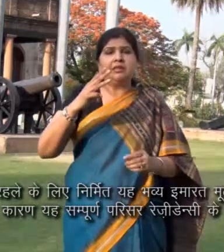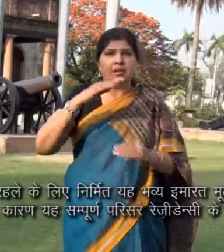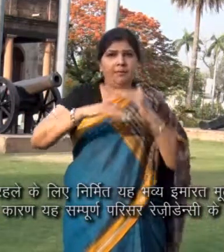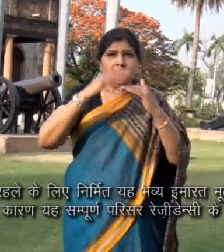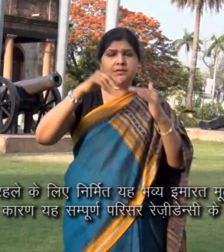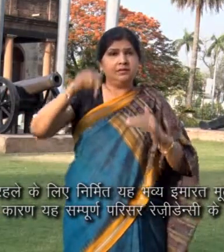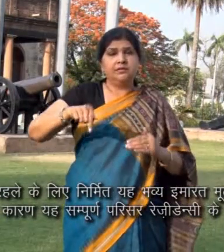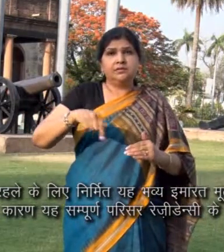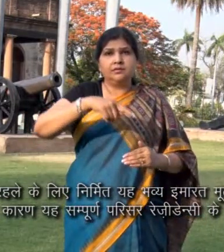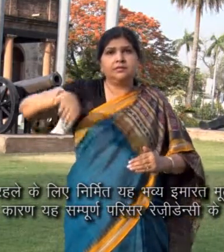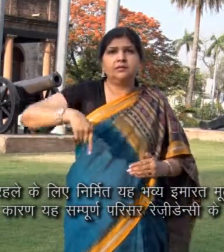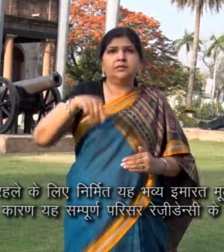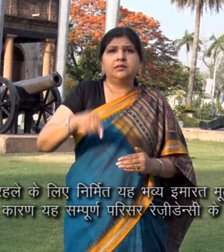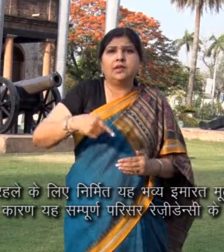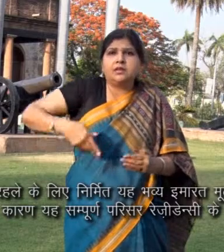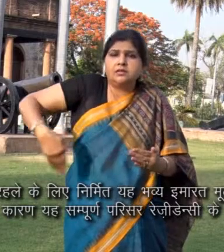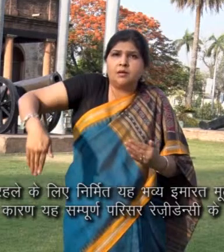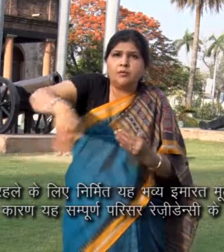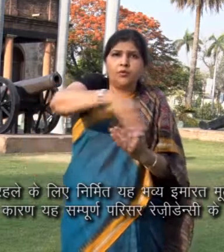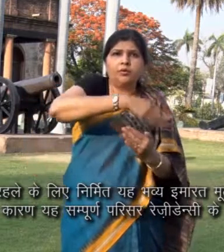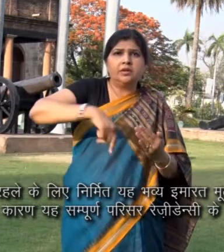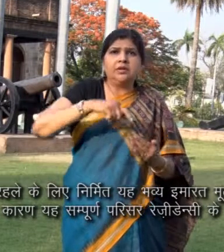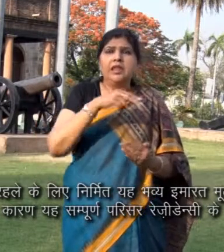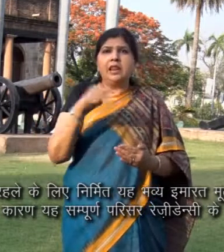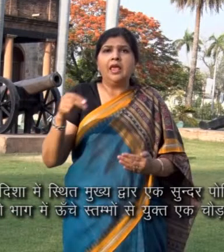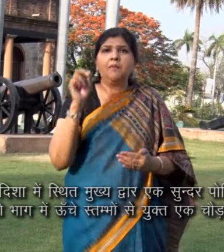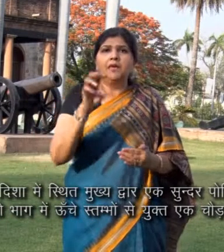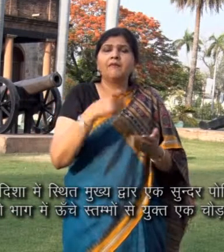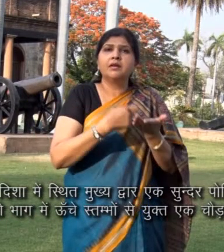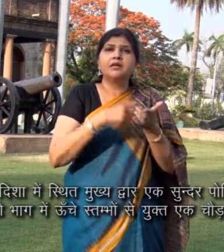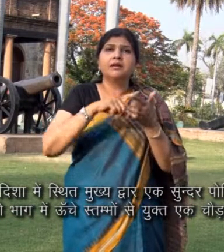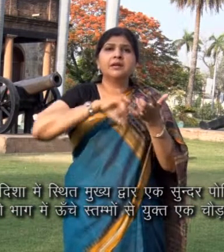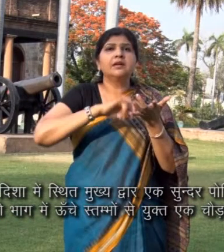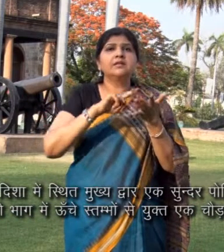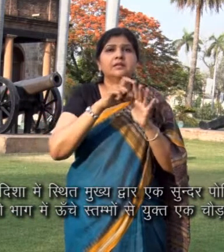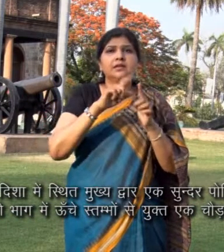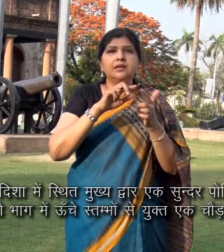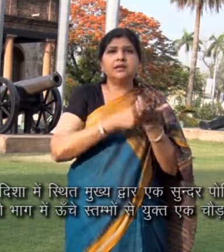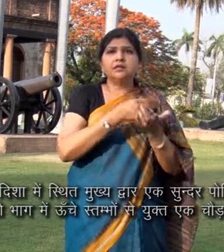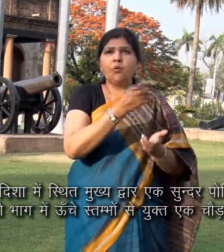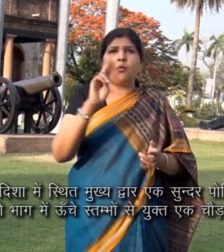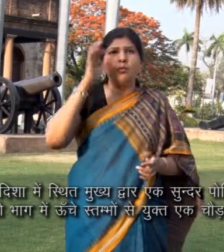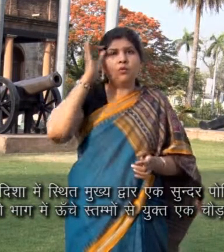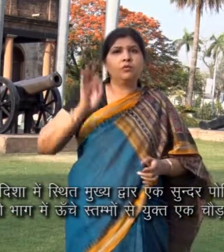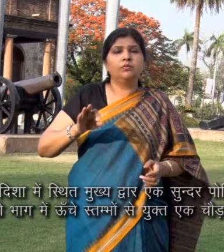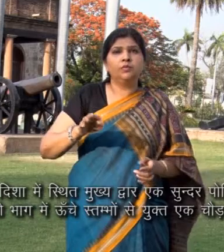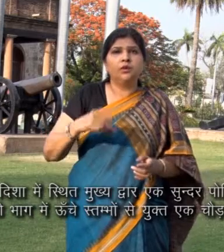जिसके कारण यह संपूर्ण परिसर रेजिडेंसी के नाम से विख्यात हुआ। पूर्व दिशा में स्थित मुख्य